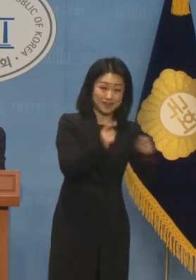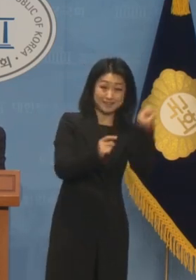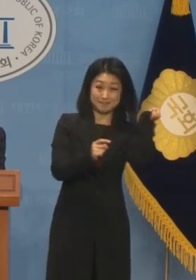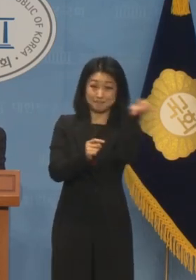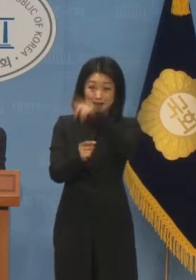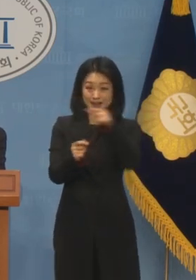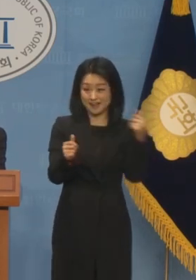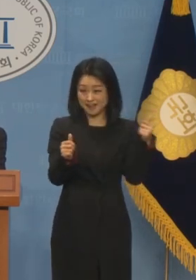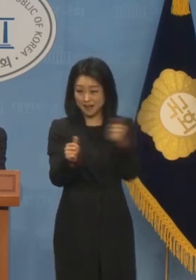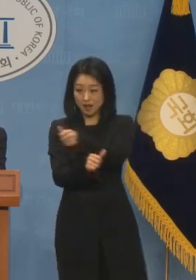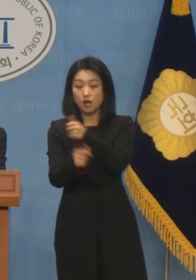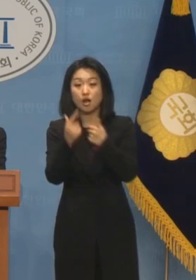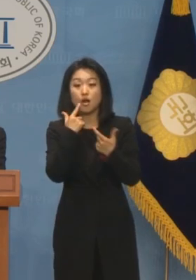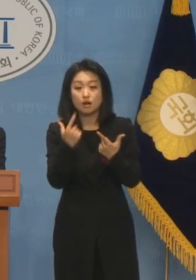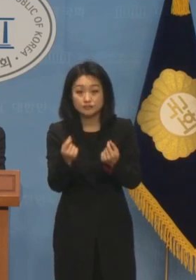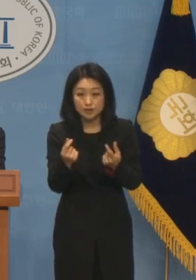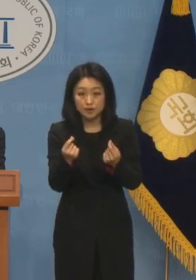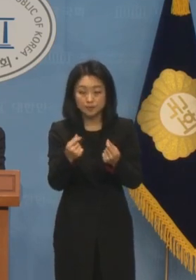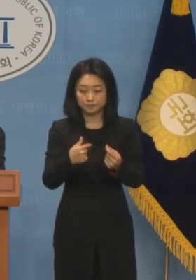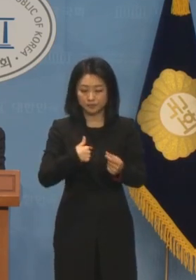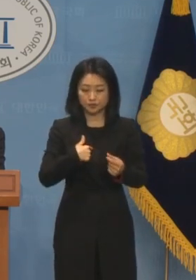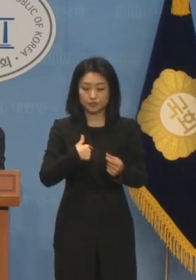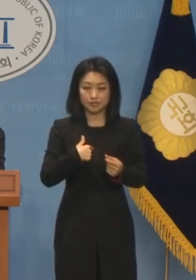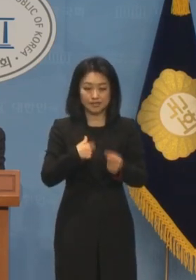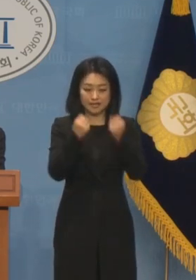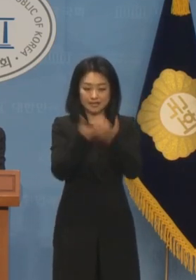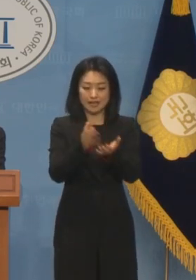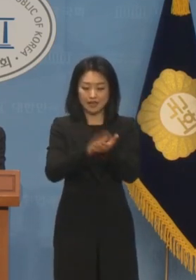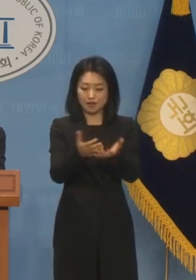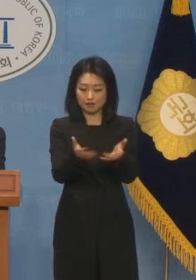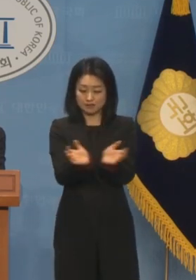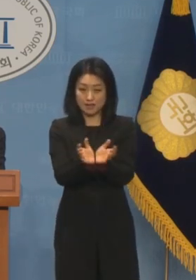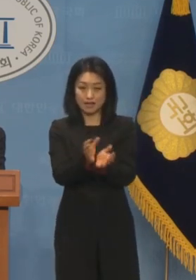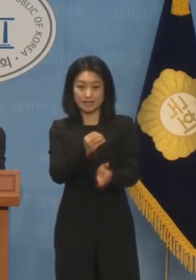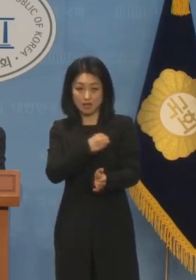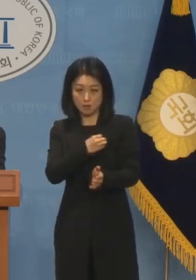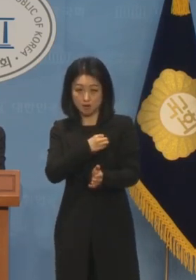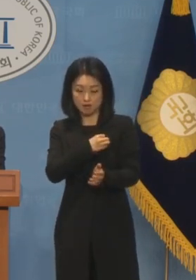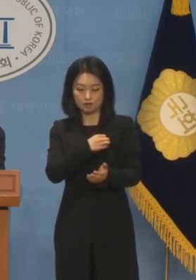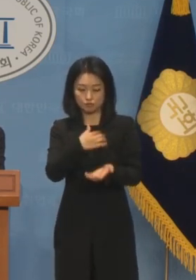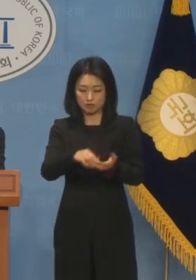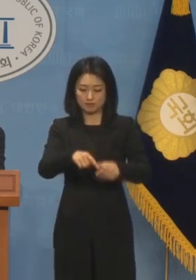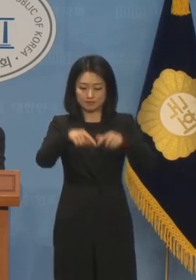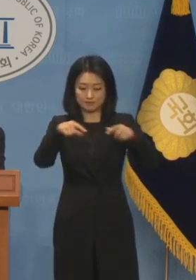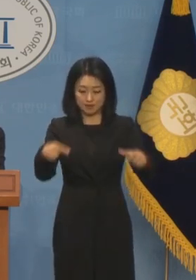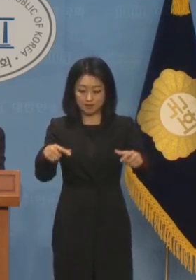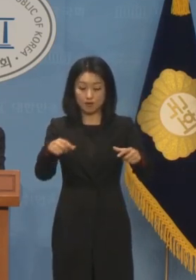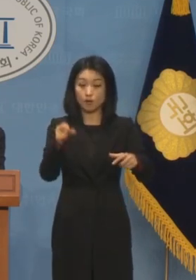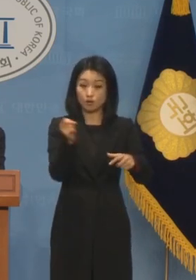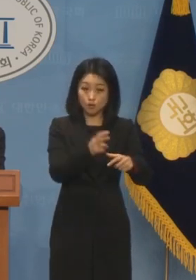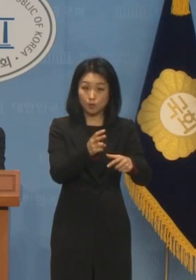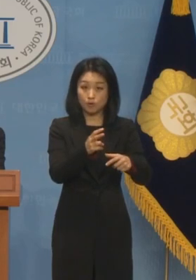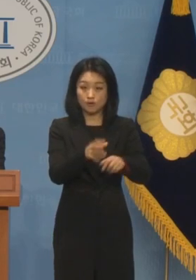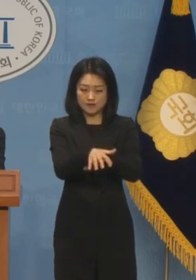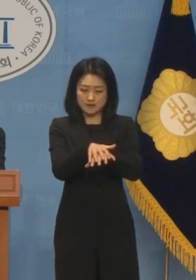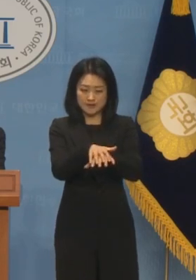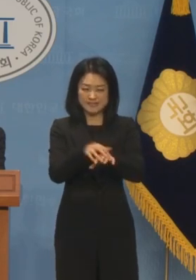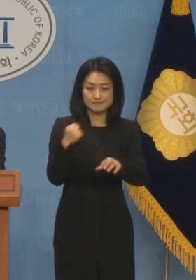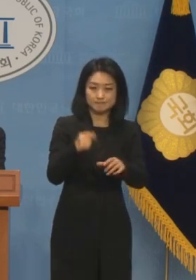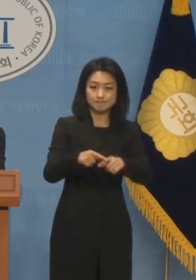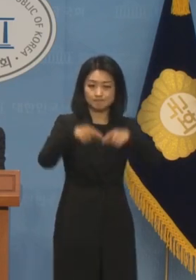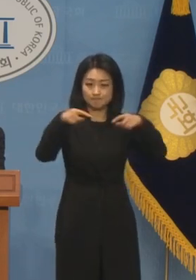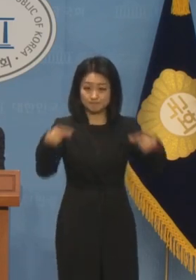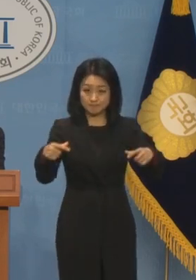갖추고 조직원들의 실제적인 실력을 연마시켜 나아가 수권정당의 기치를 내걸어야